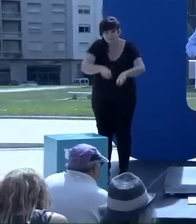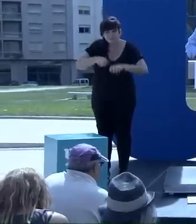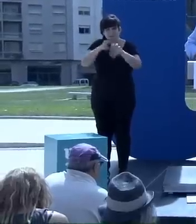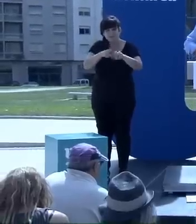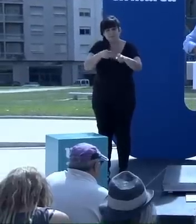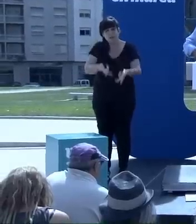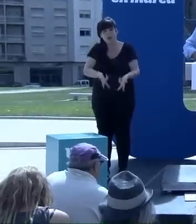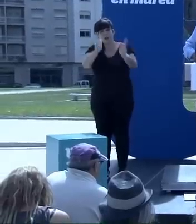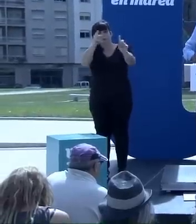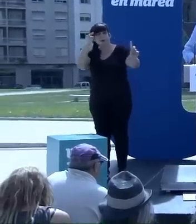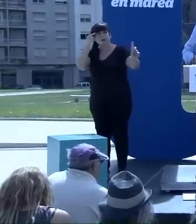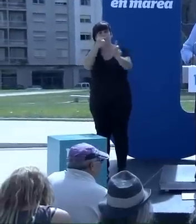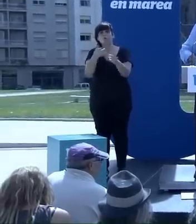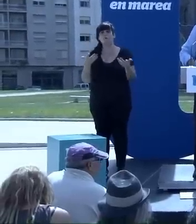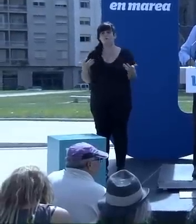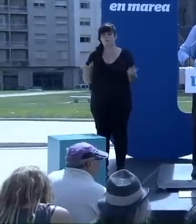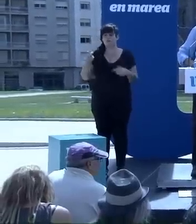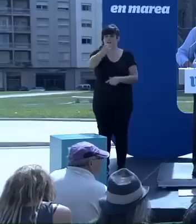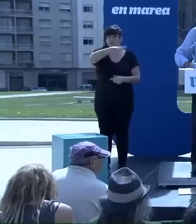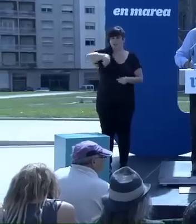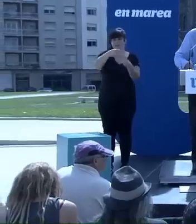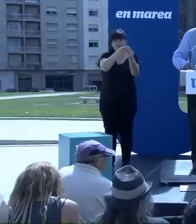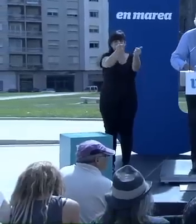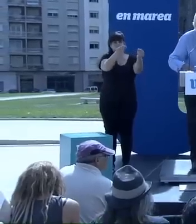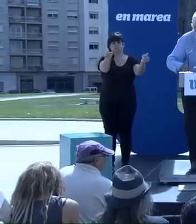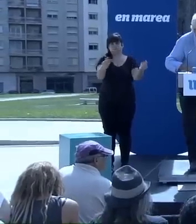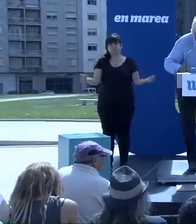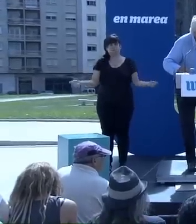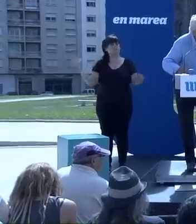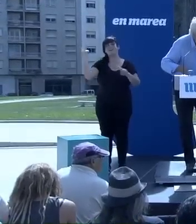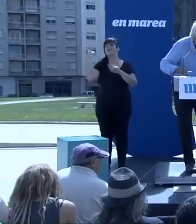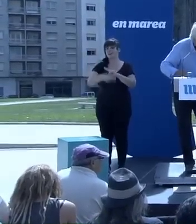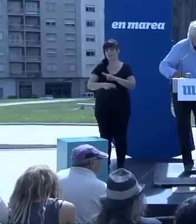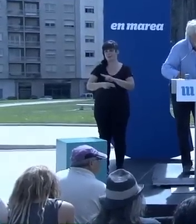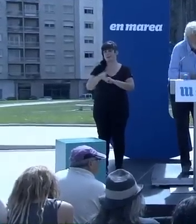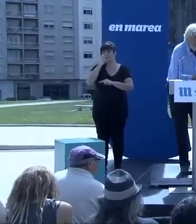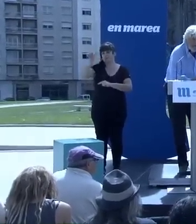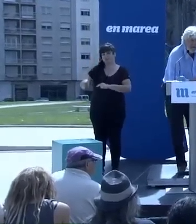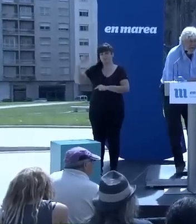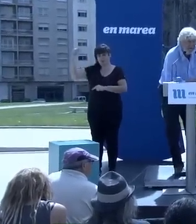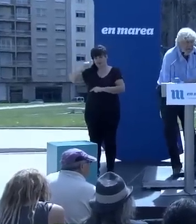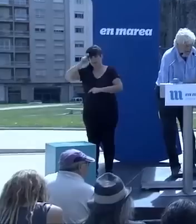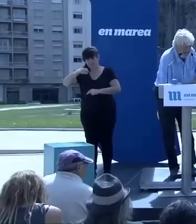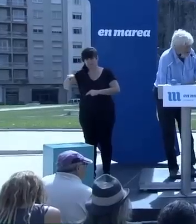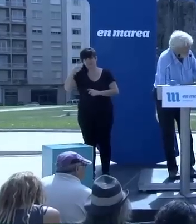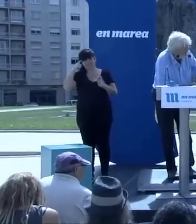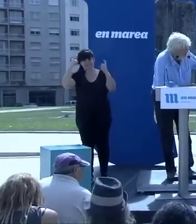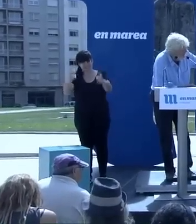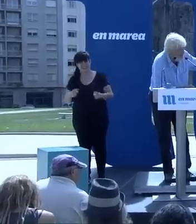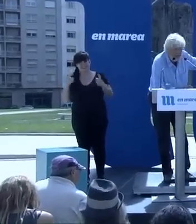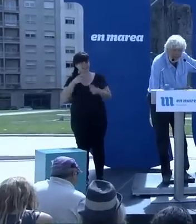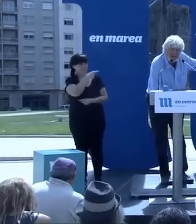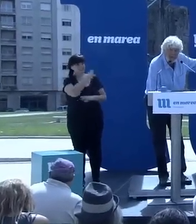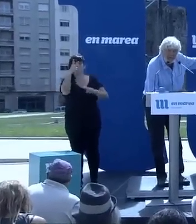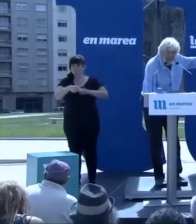sexan unha especie en vías de extinción como pretende Núñez, Frijol e compañía. Ese